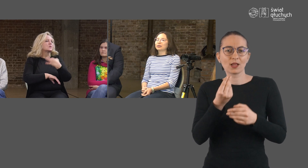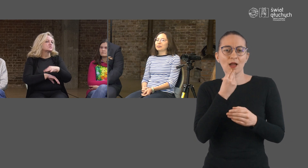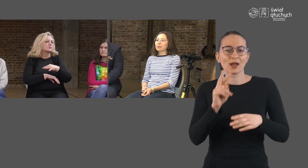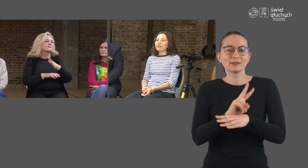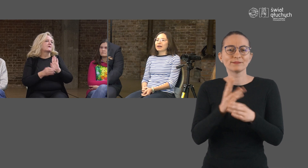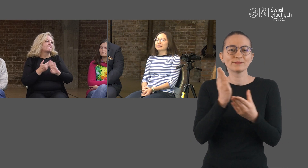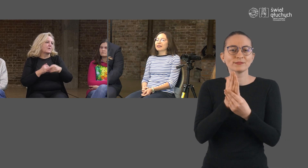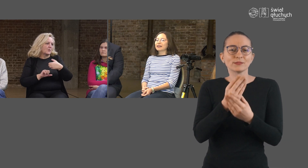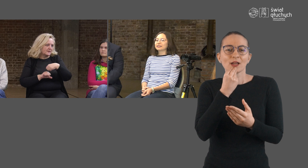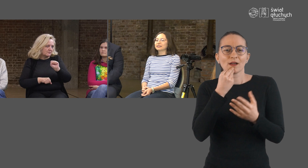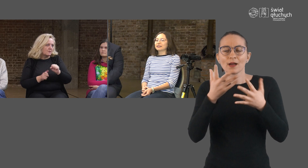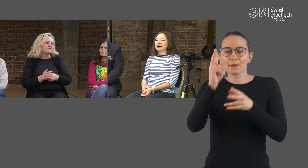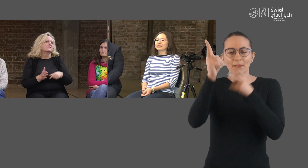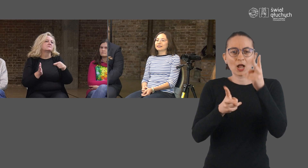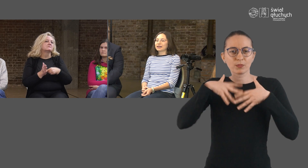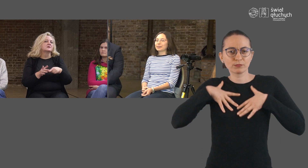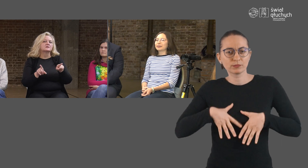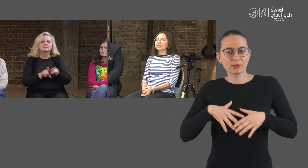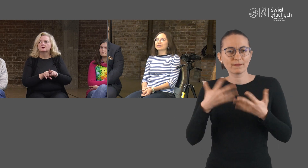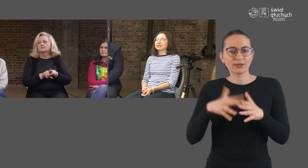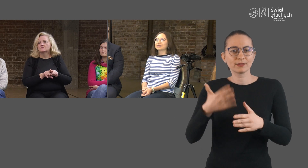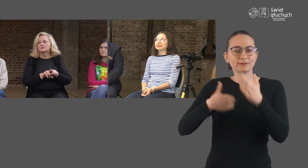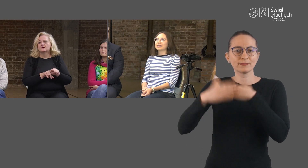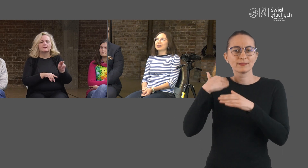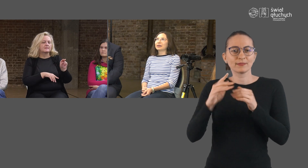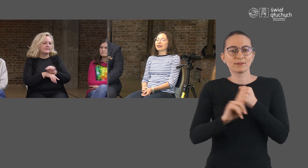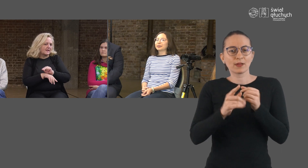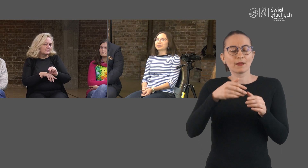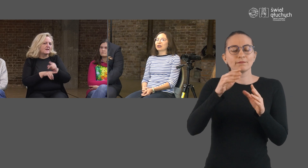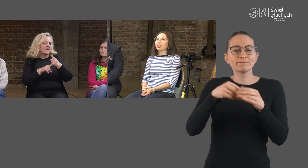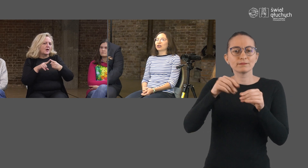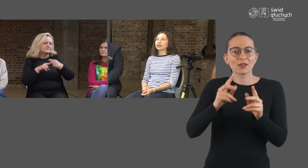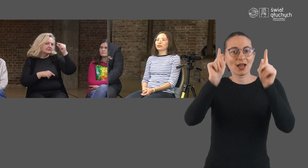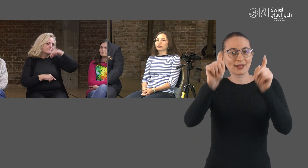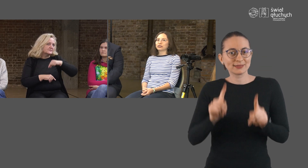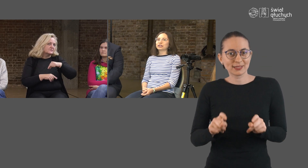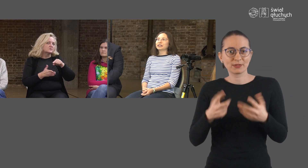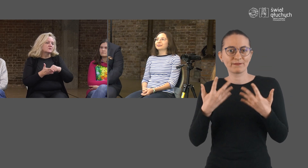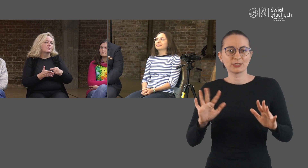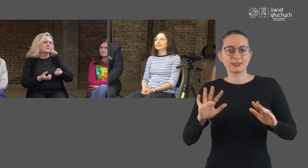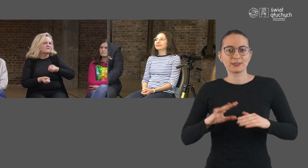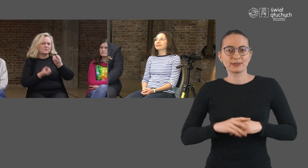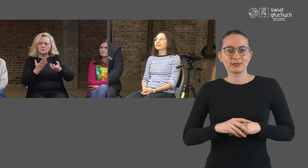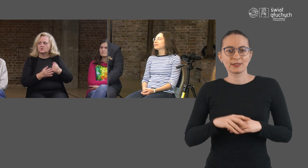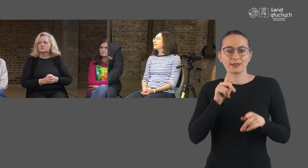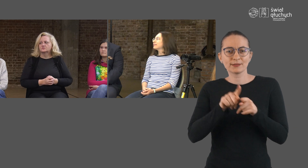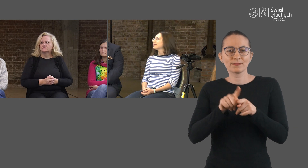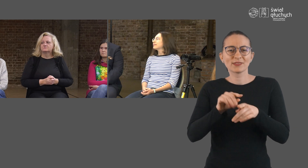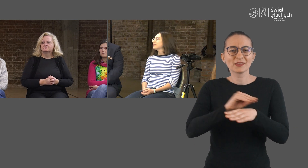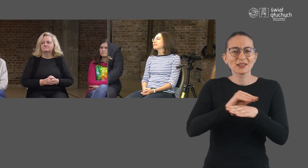studia podyplomowe z arteterapii, z elementami psychologii twórczości.